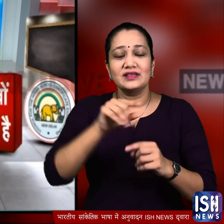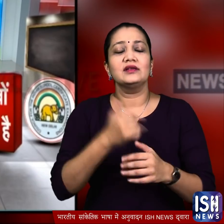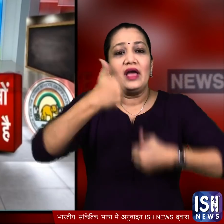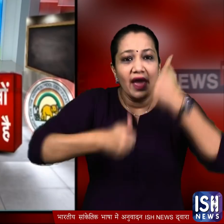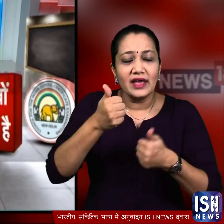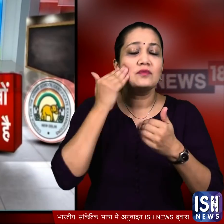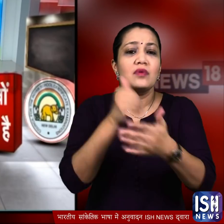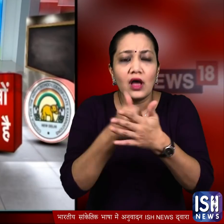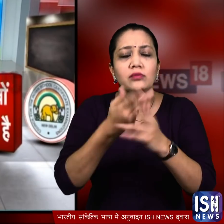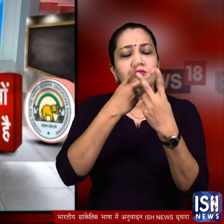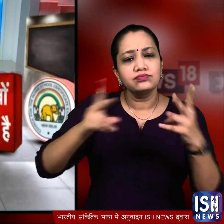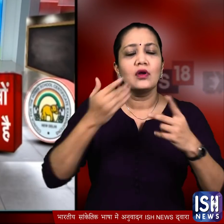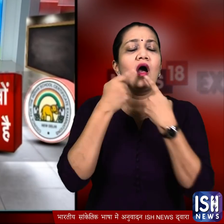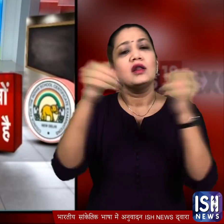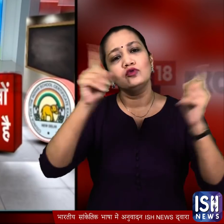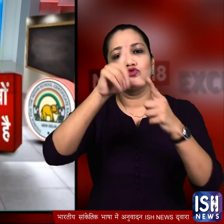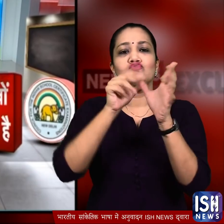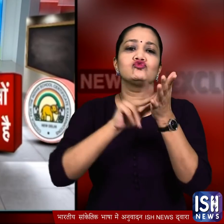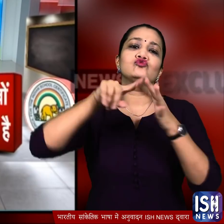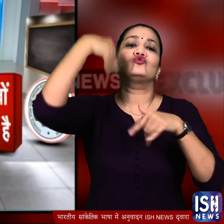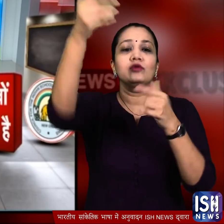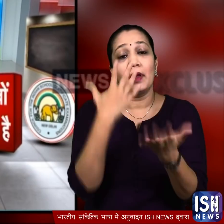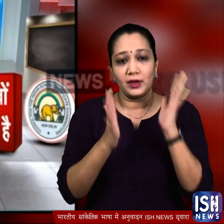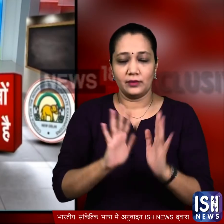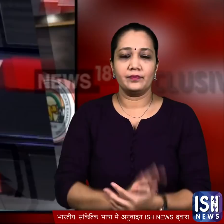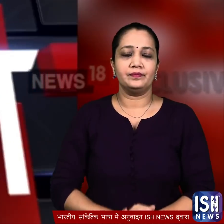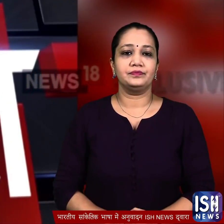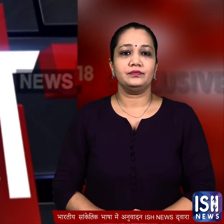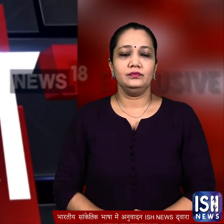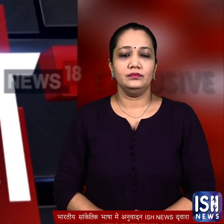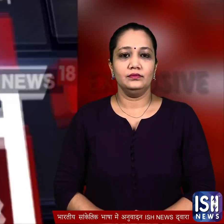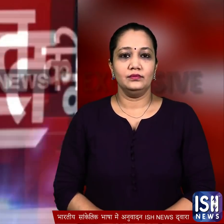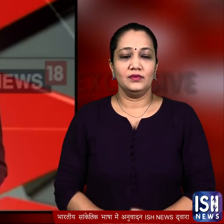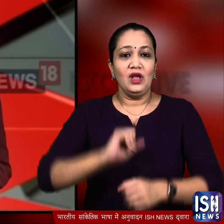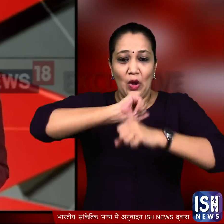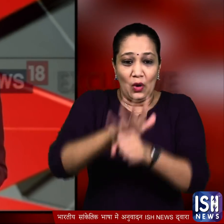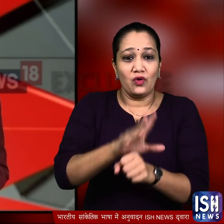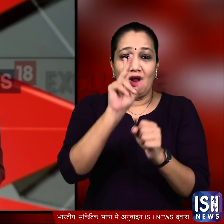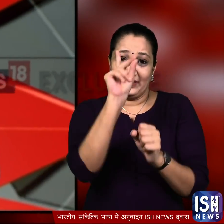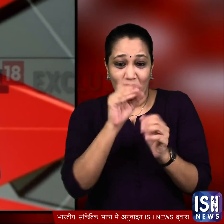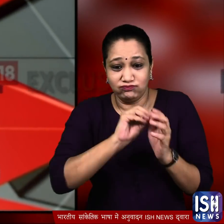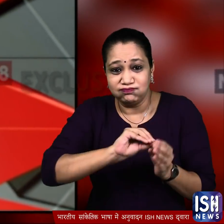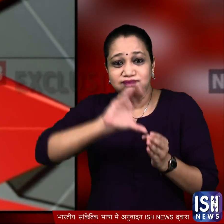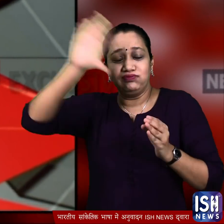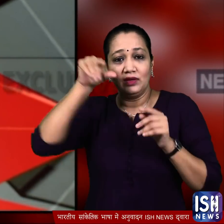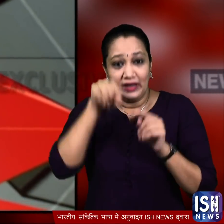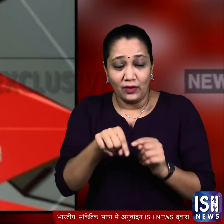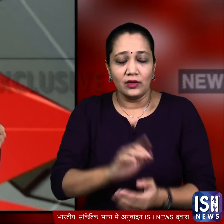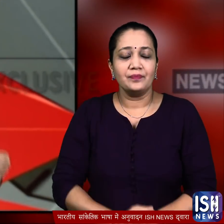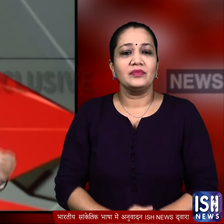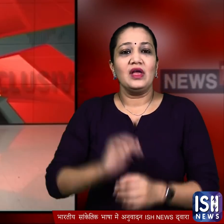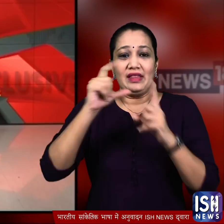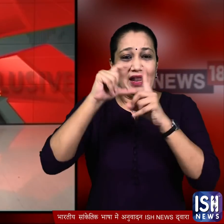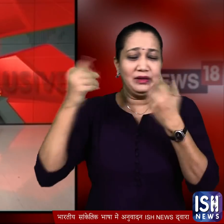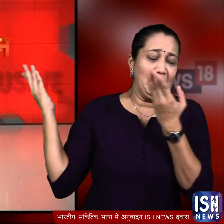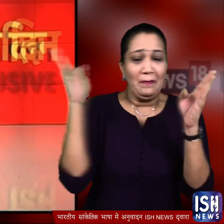छात्रों के एग्जाम्स की तारीखों का ऐलान जून में किया जा सकता है। कोरोना की दूसरी लहर से निपटने के लिए दिल्ली में